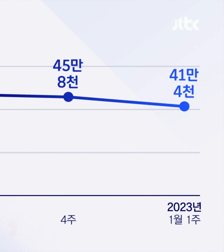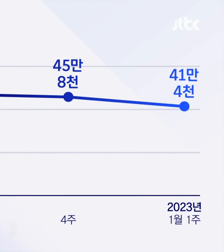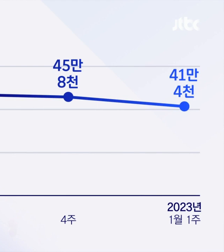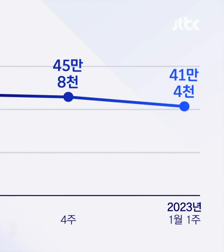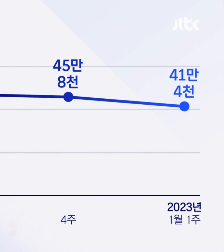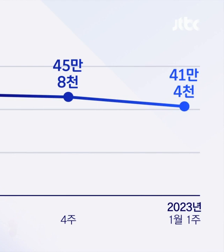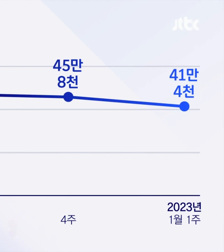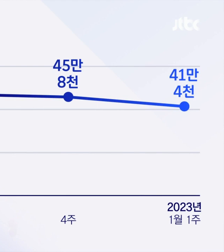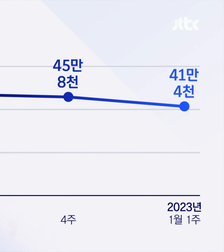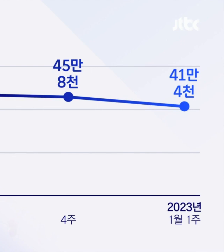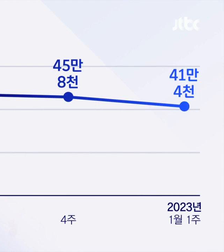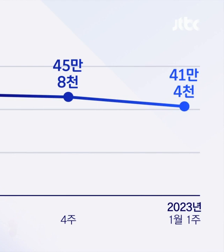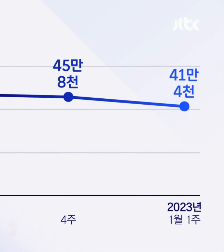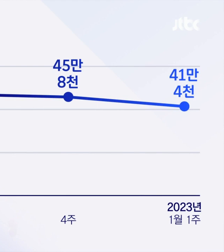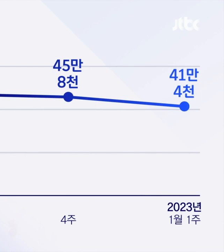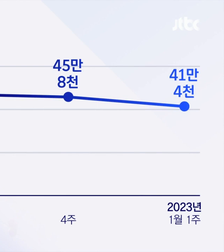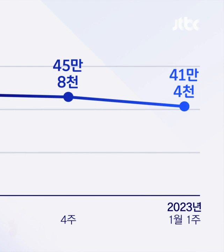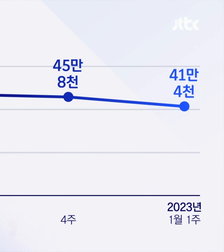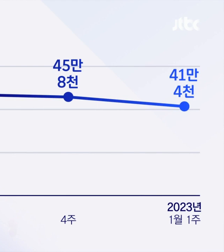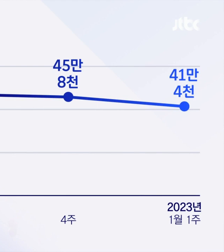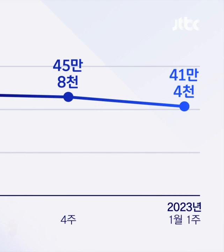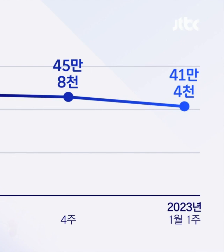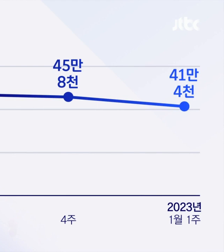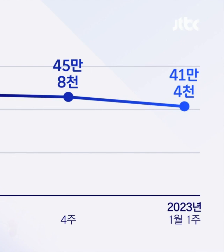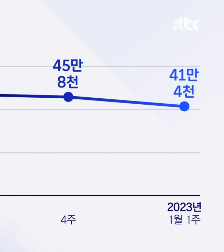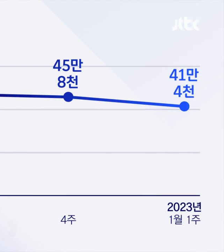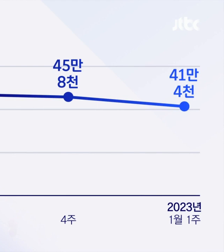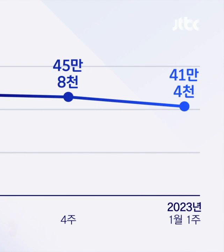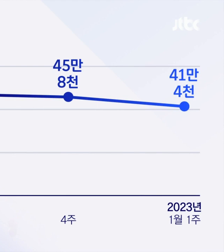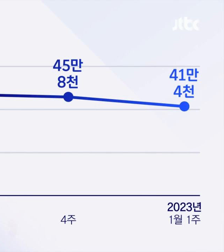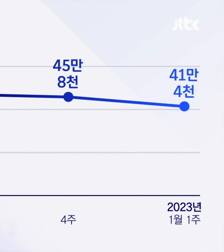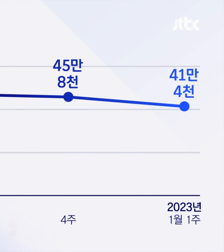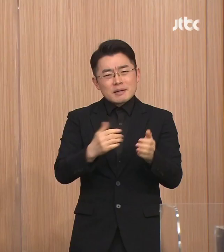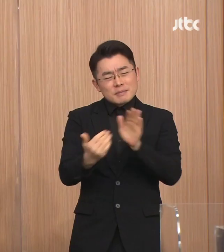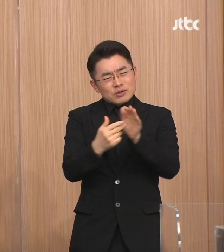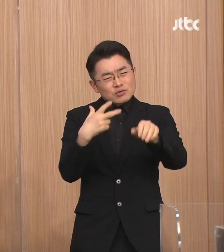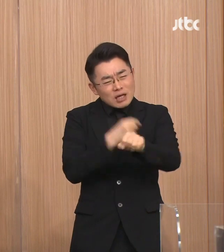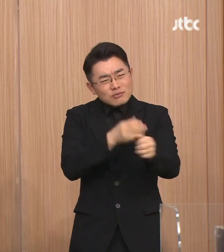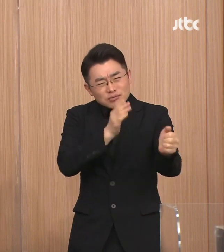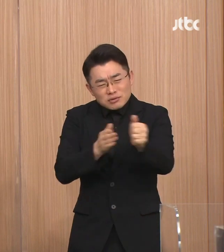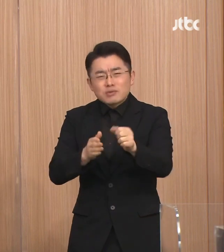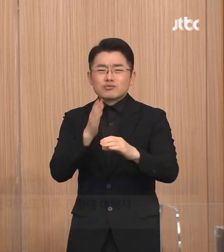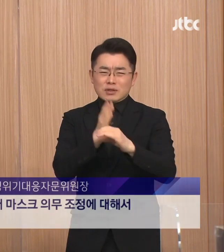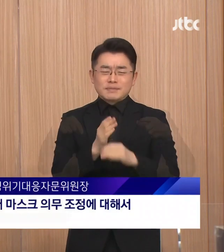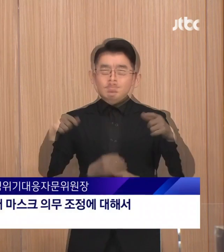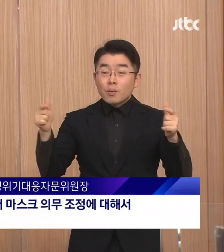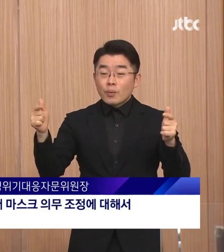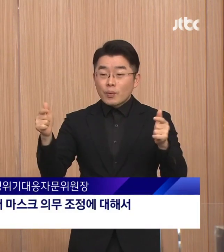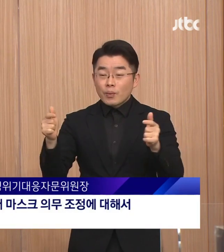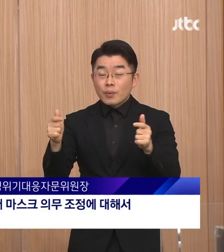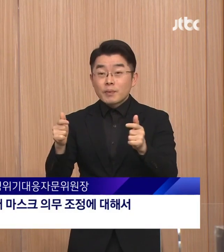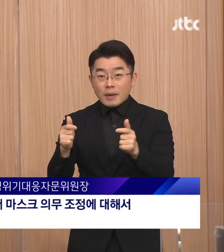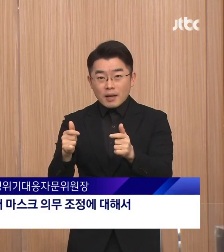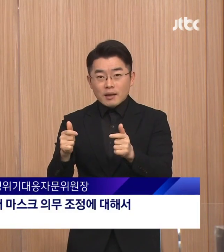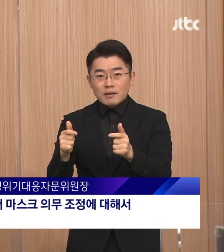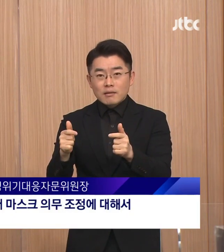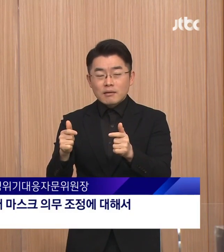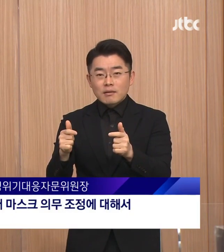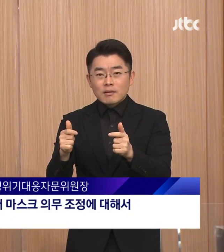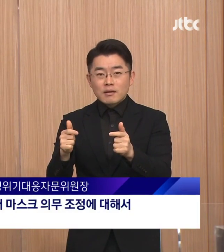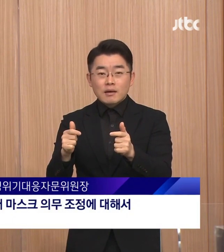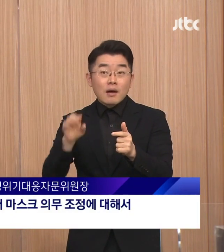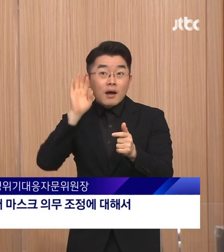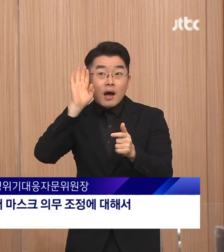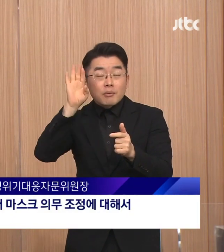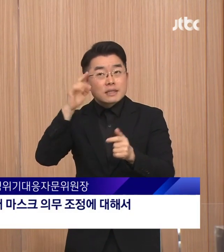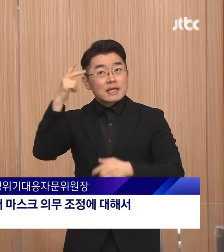줄었습니다. 중환자 병상 등 의료 대응 능력은 이미 충분했습니다. 어느 정도 안정이 되면 다음 주쯤에는